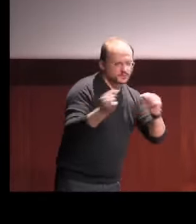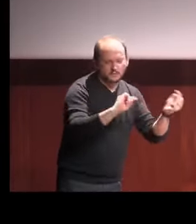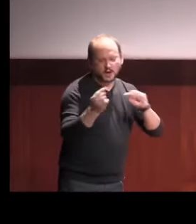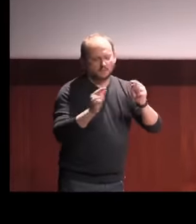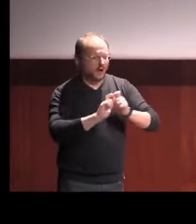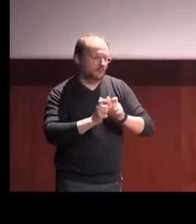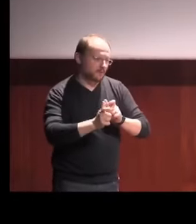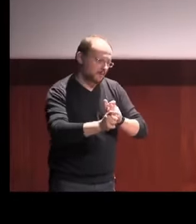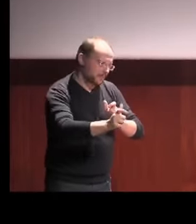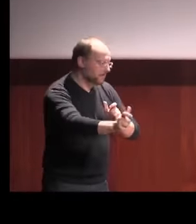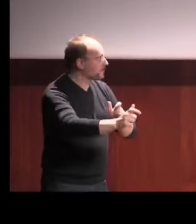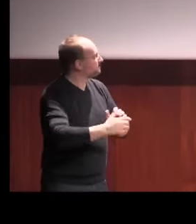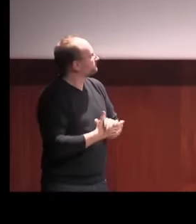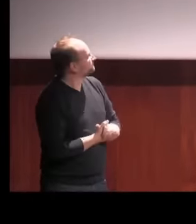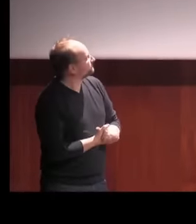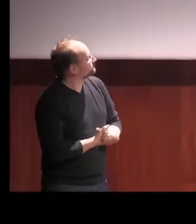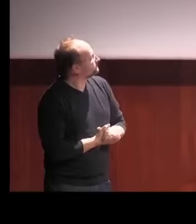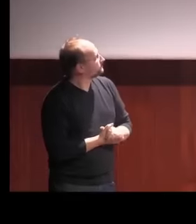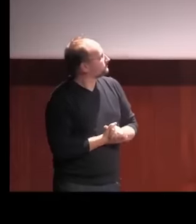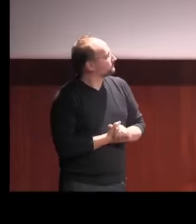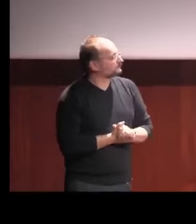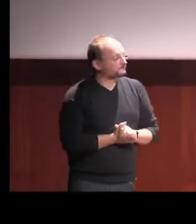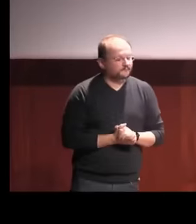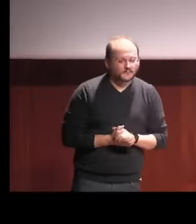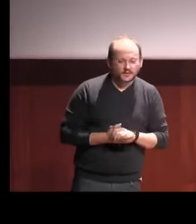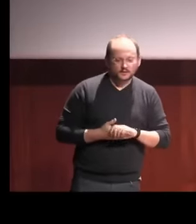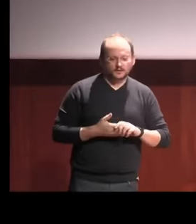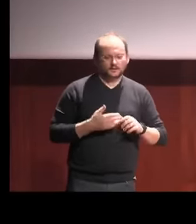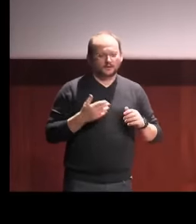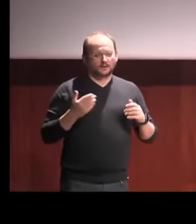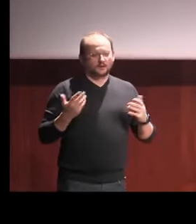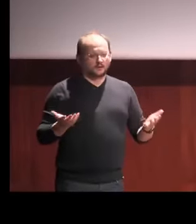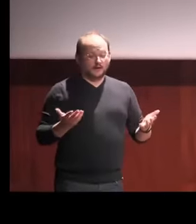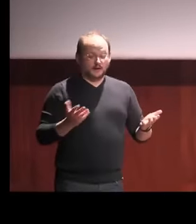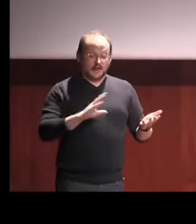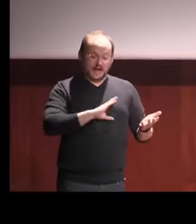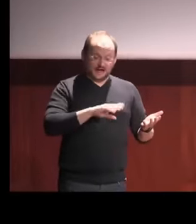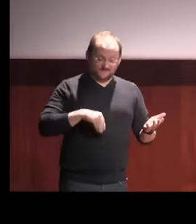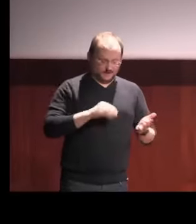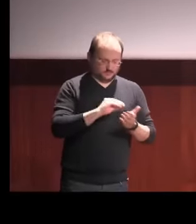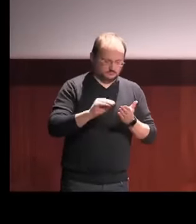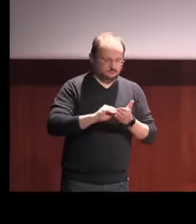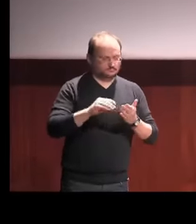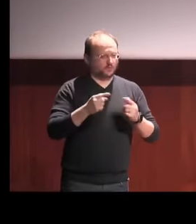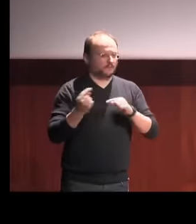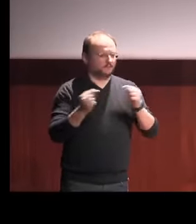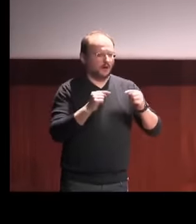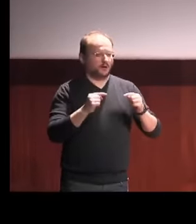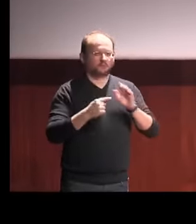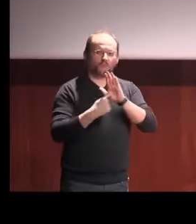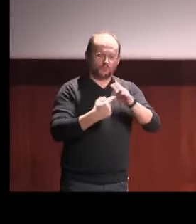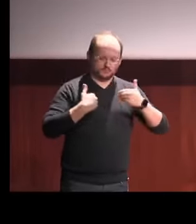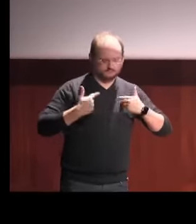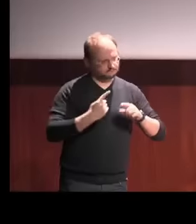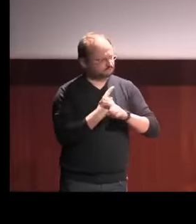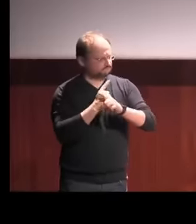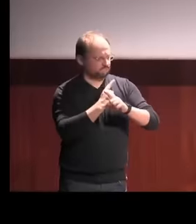Donc voilà, cet ouvrage a participé au grand débat autour de la langue des signes et de l'enseignement.